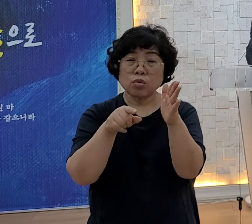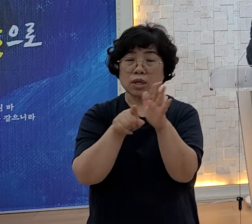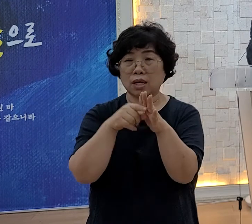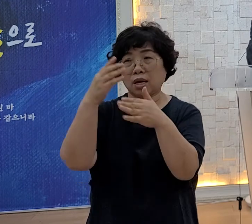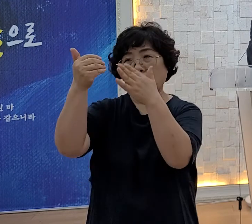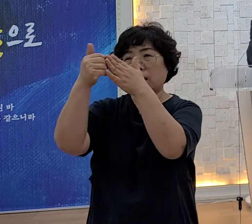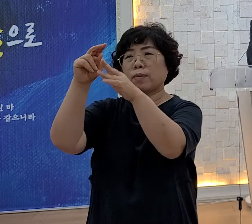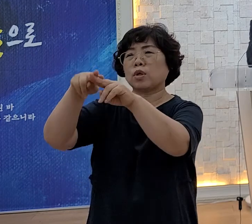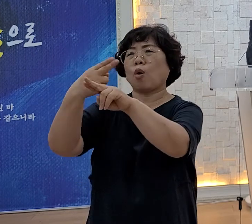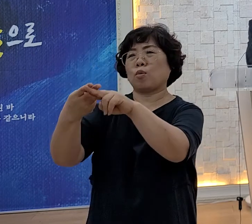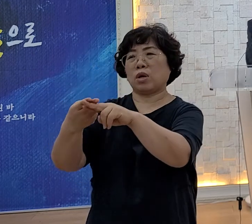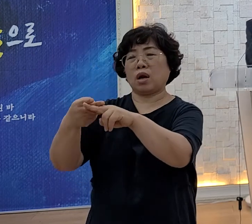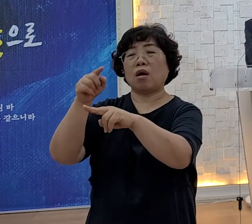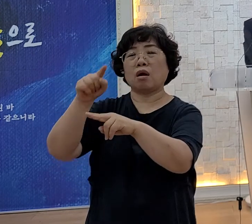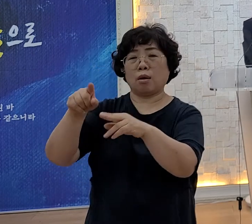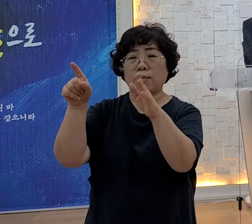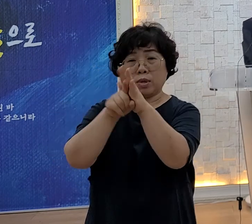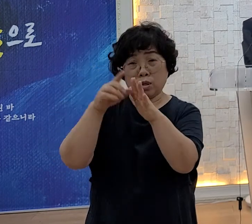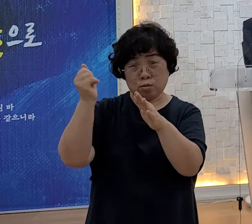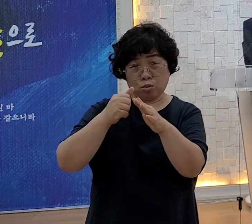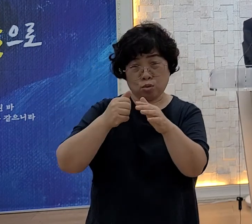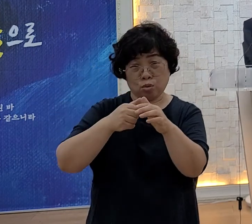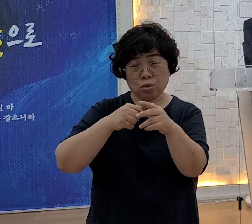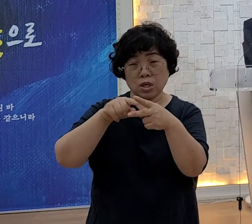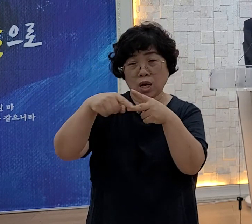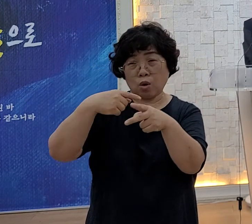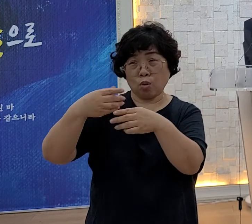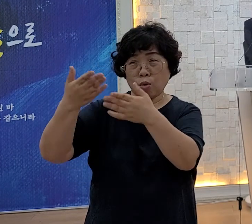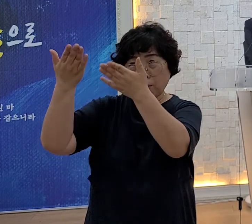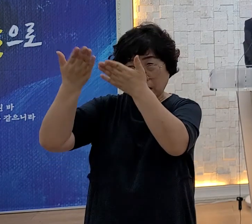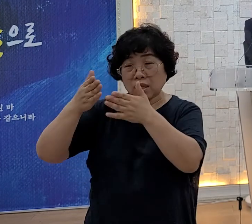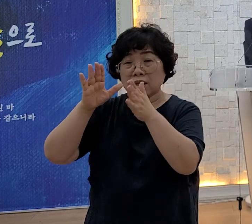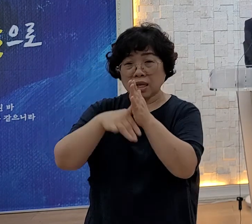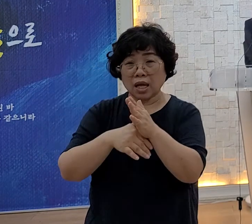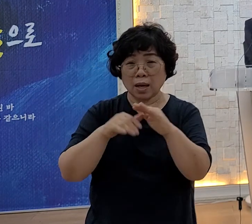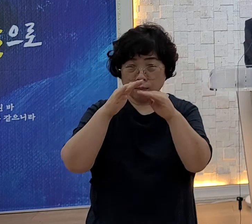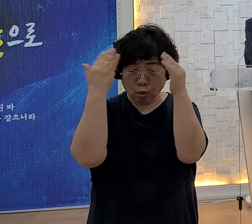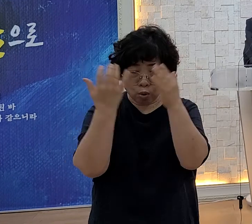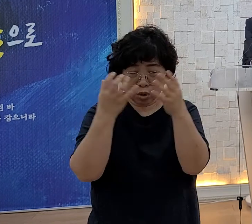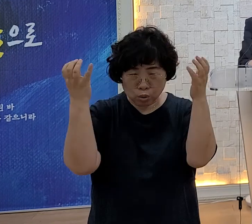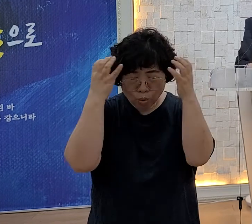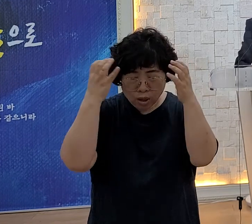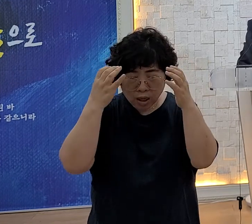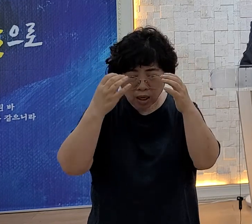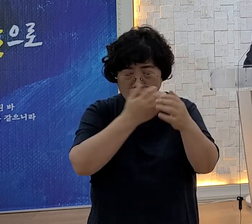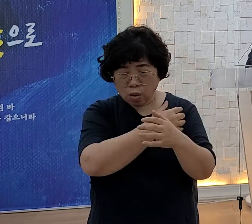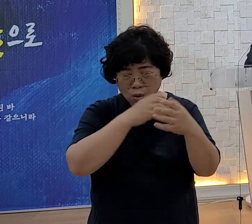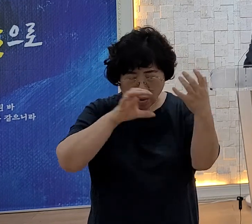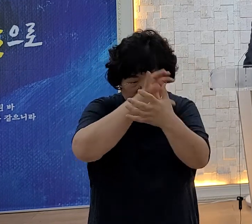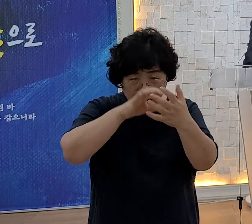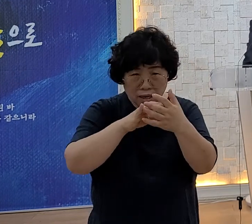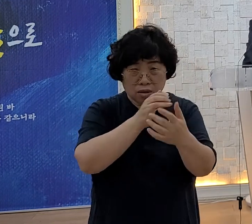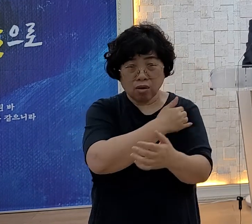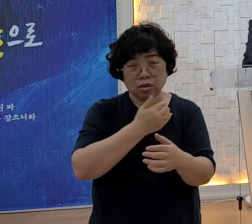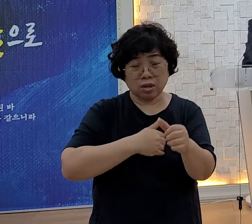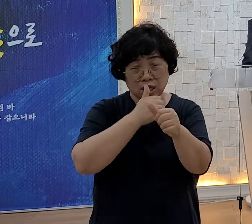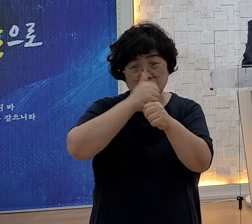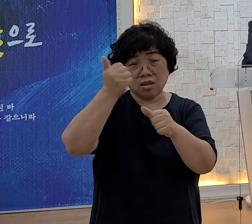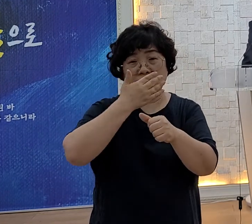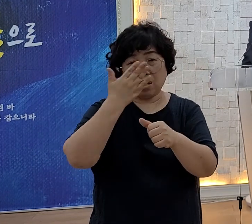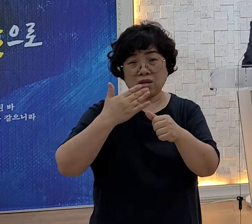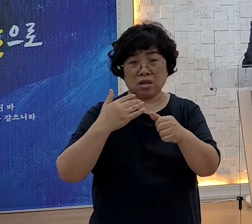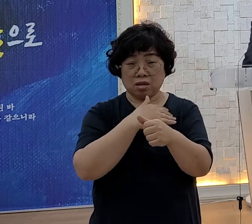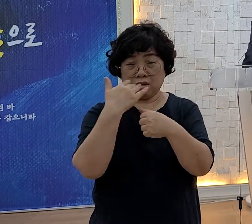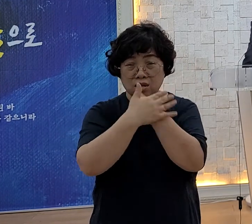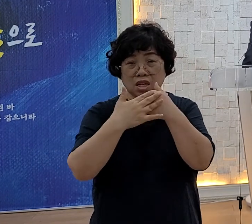사실을 믿음으로 이해하고 받아들이고 여러분 모든 고난과 환난들을 넉넉히 이기시는 큰 은혜가